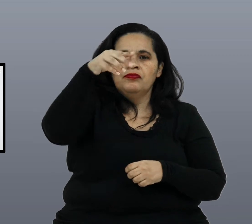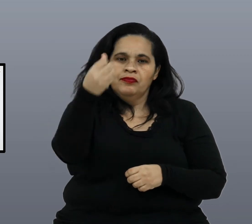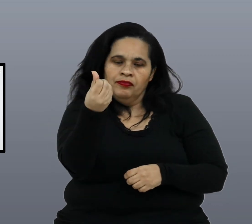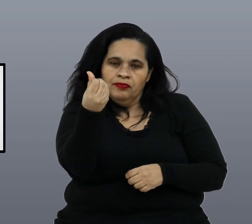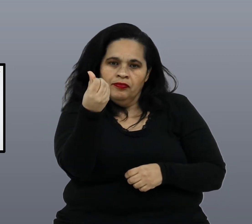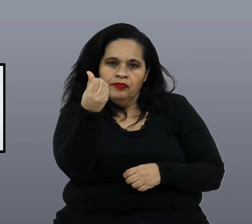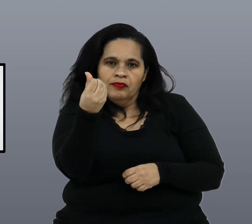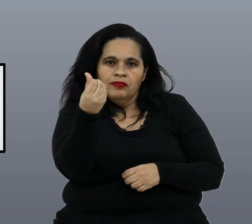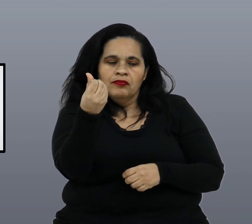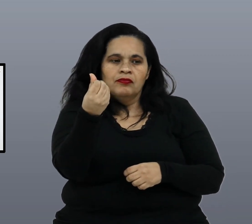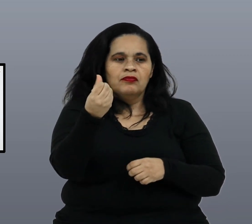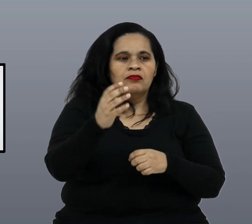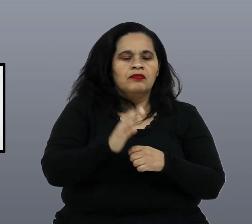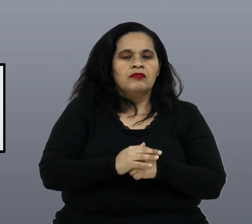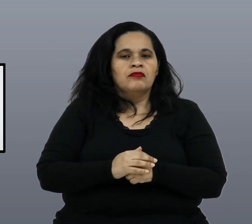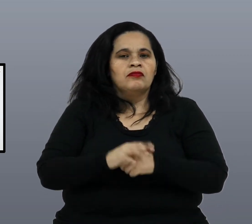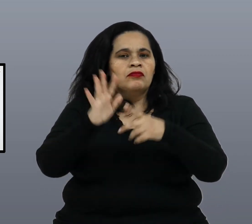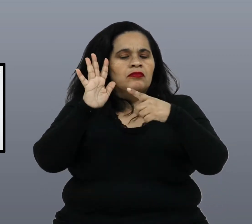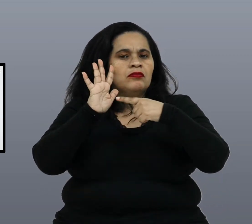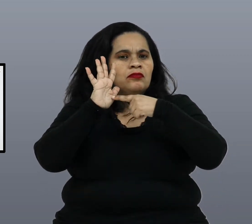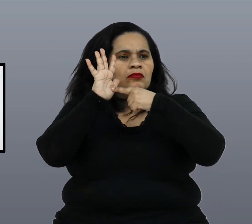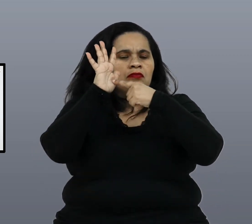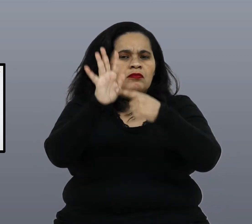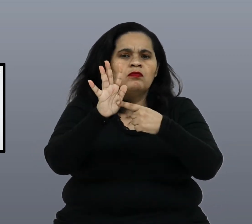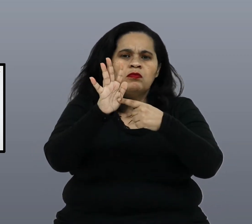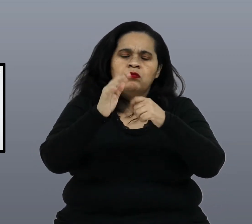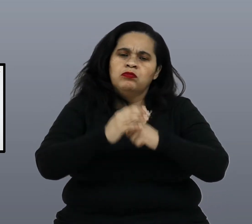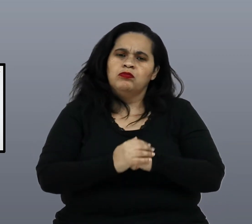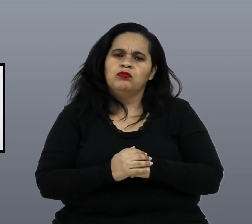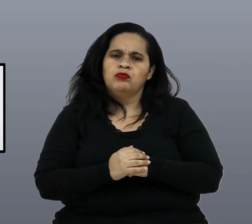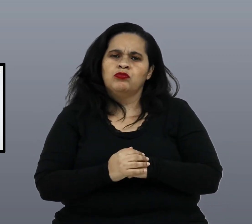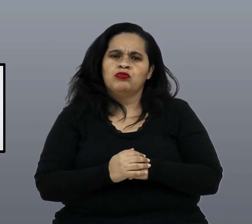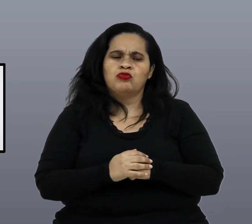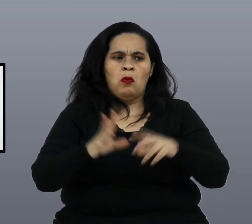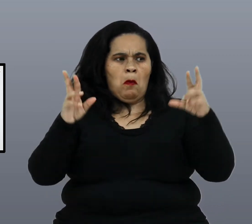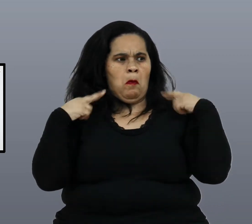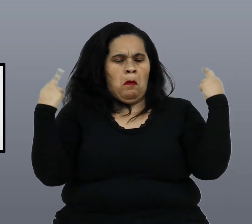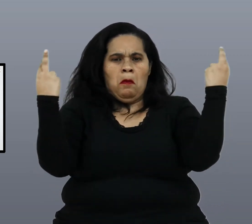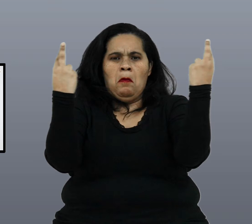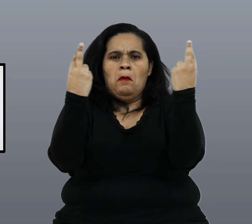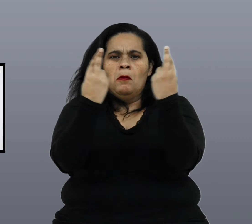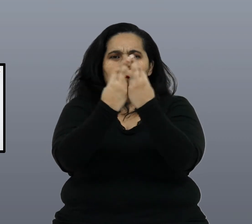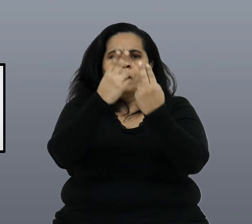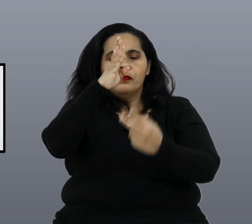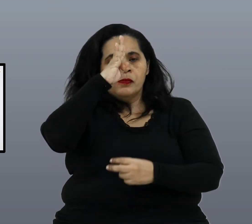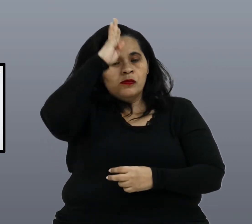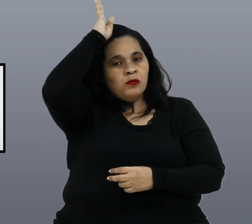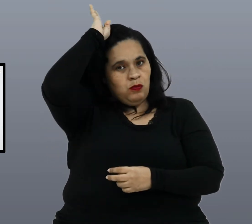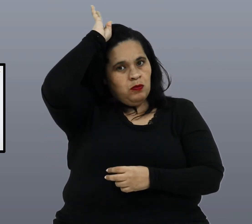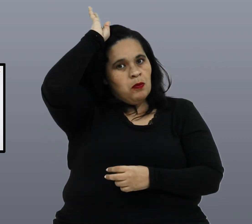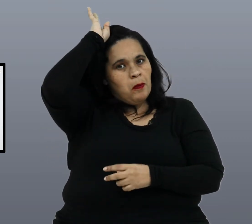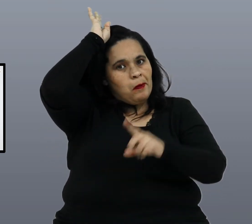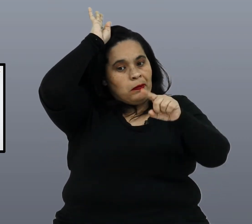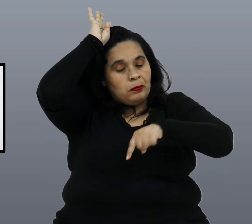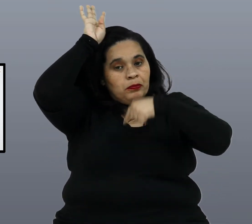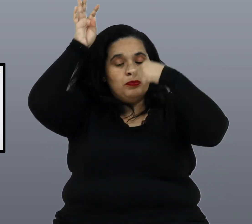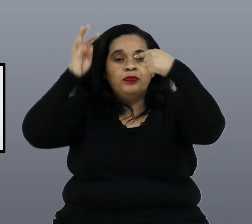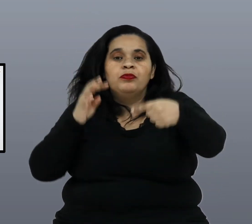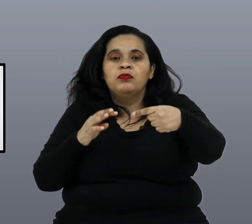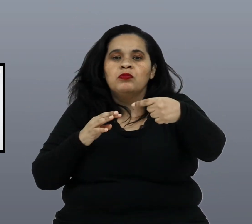os bárbaros, eles dão fim ao Império Romano na região do Ocidente. E mais tarde,